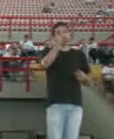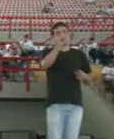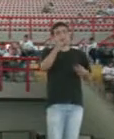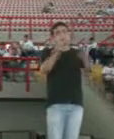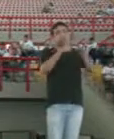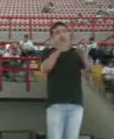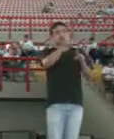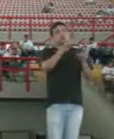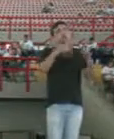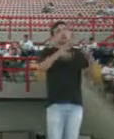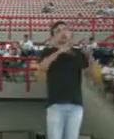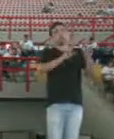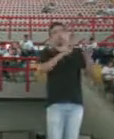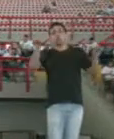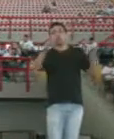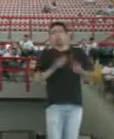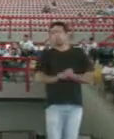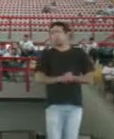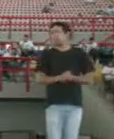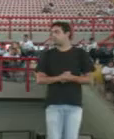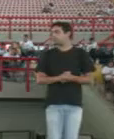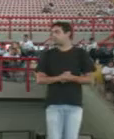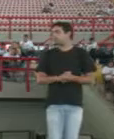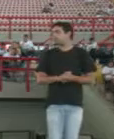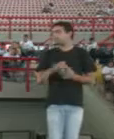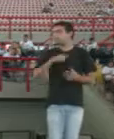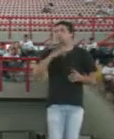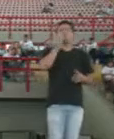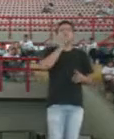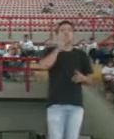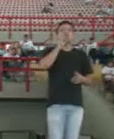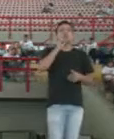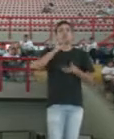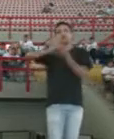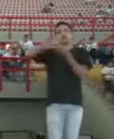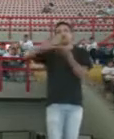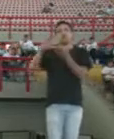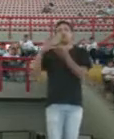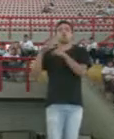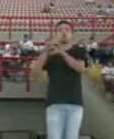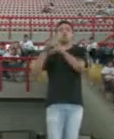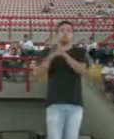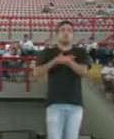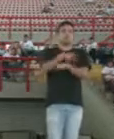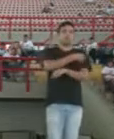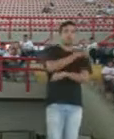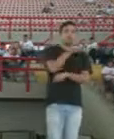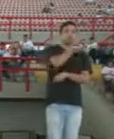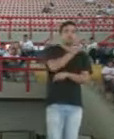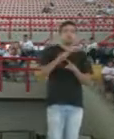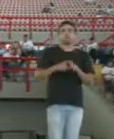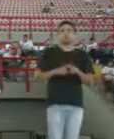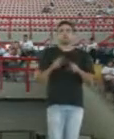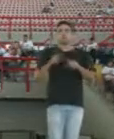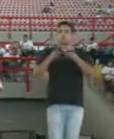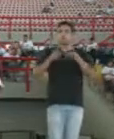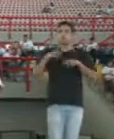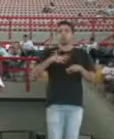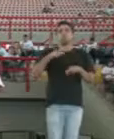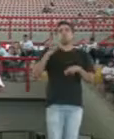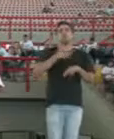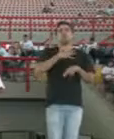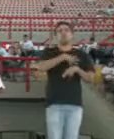valor da palavra é outro. Quer ver? Várias mães aqui conversando. Ah, o meu filho é bonito. Aí a outra diz, pois o meu